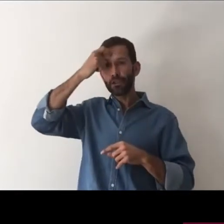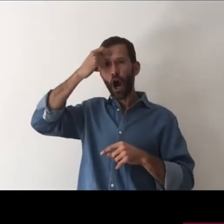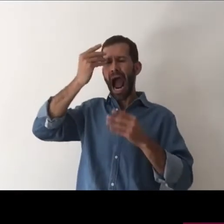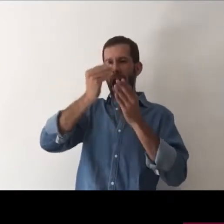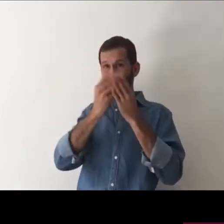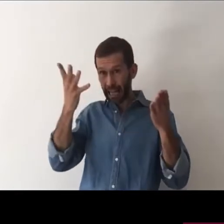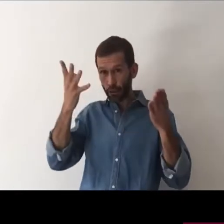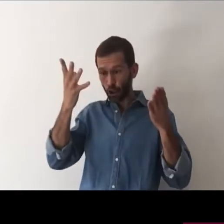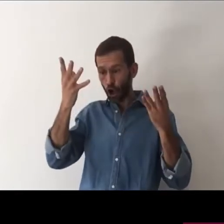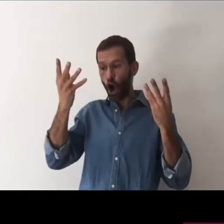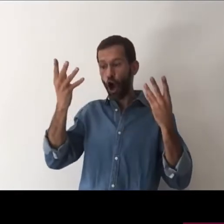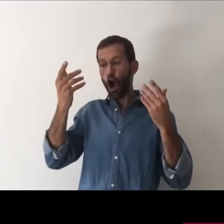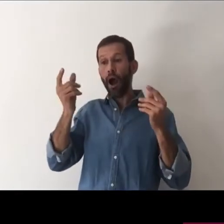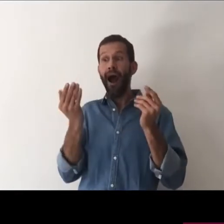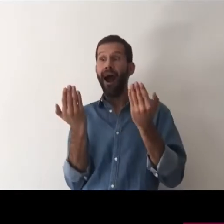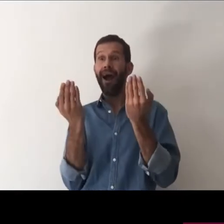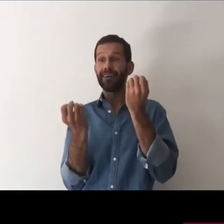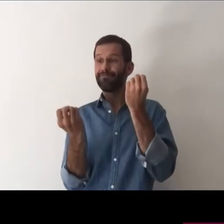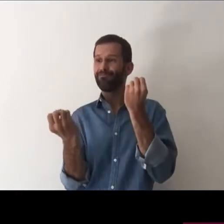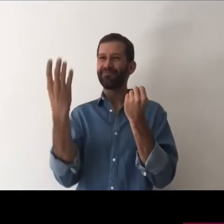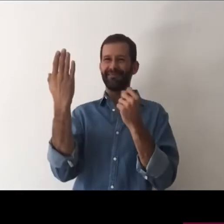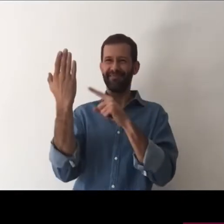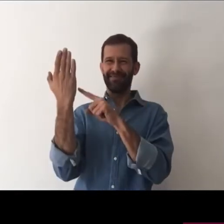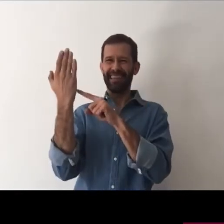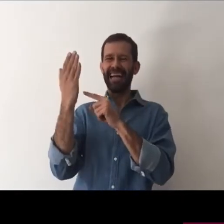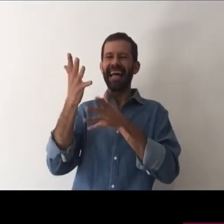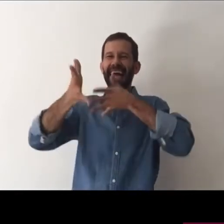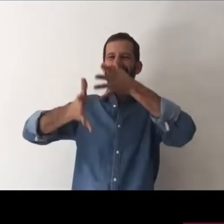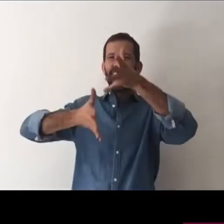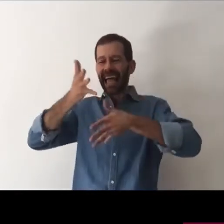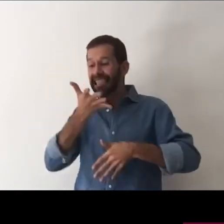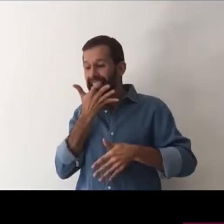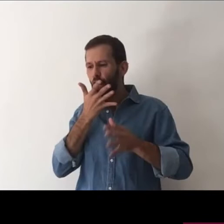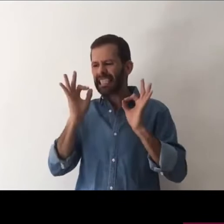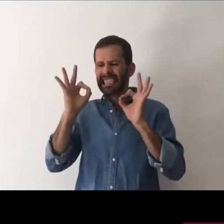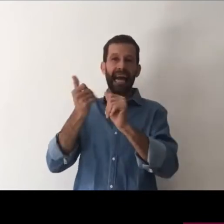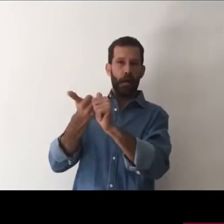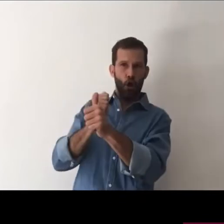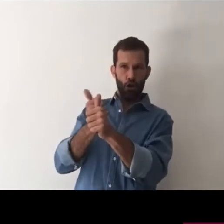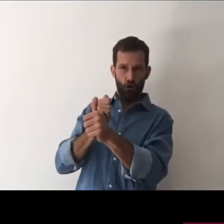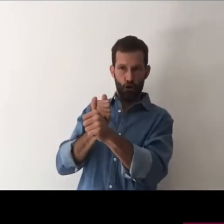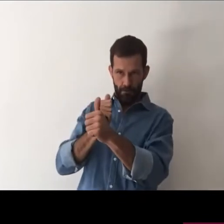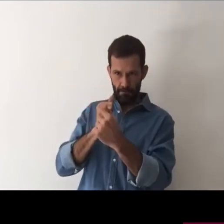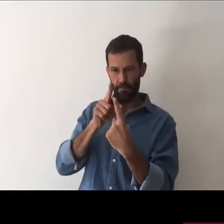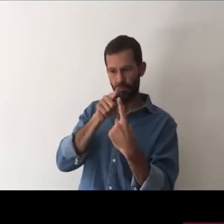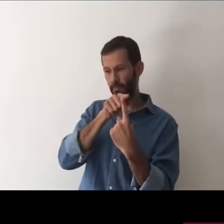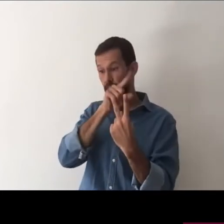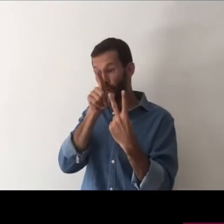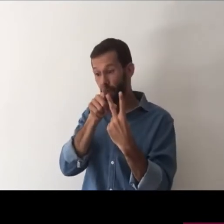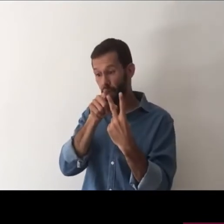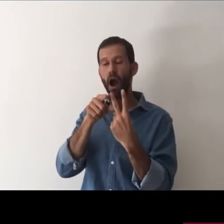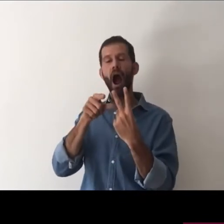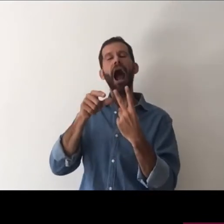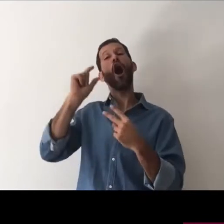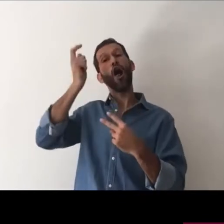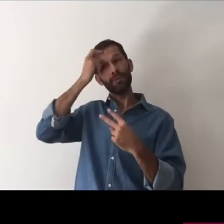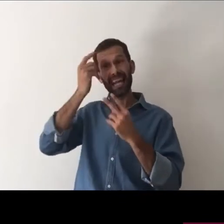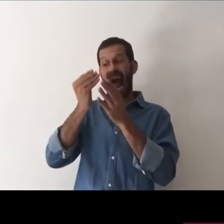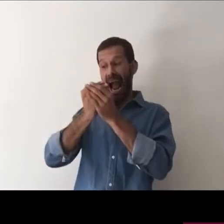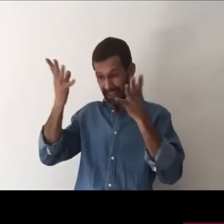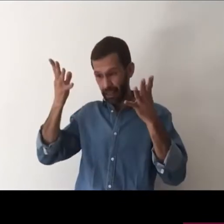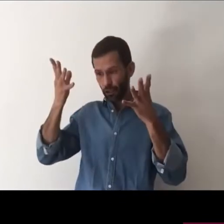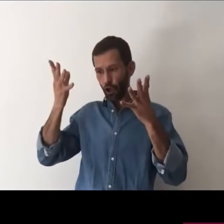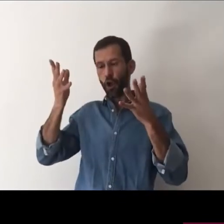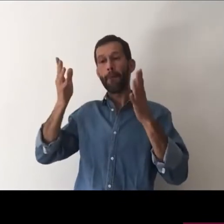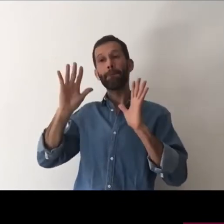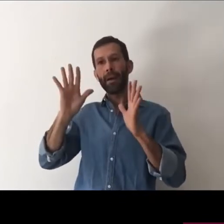En primer lugar, conceptos abstractos que cuentan con un signo icónico,